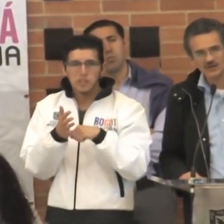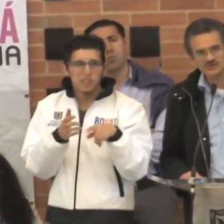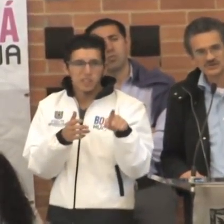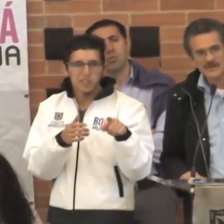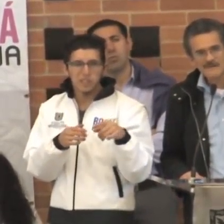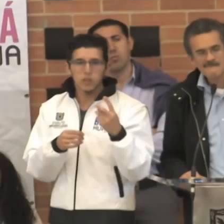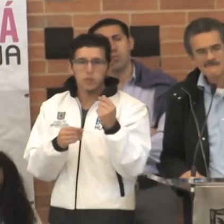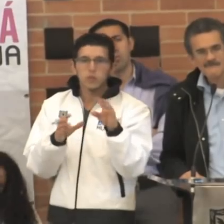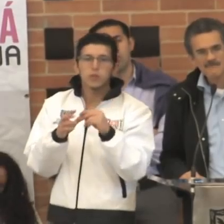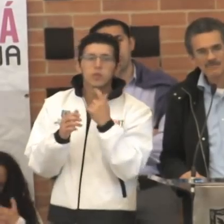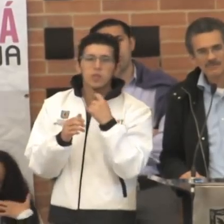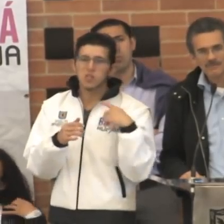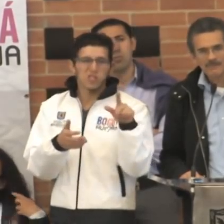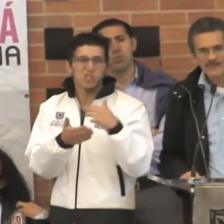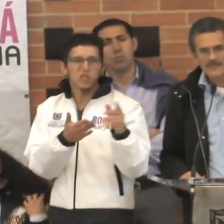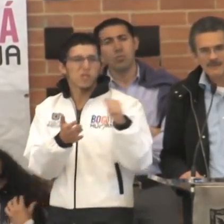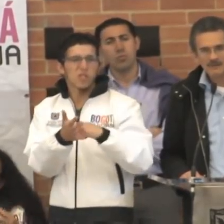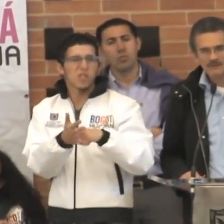interesados.